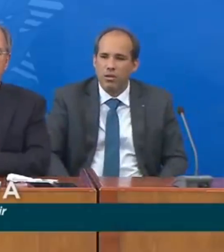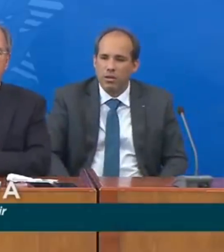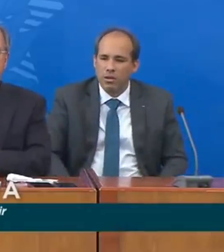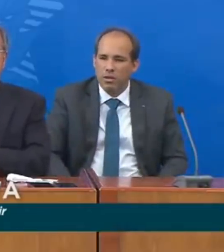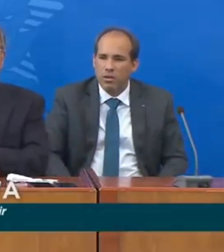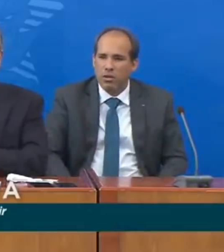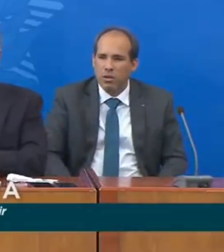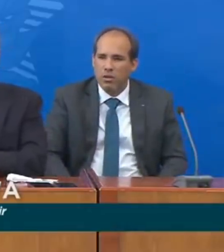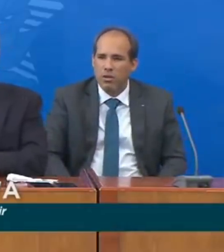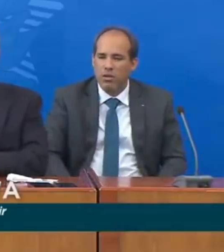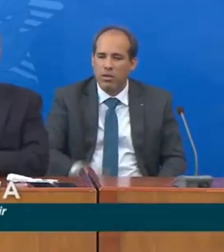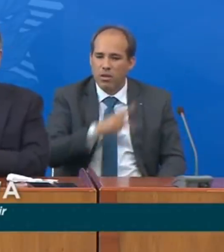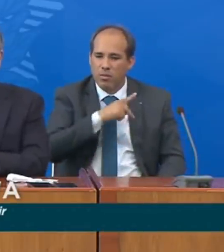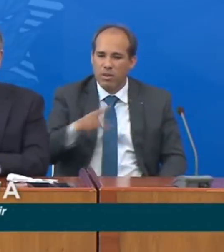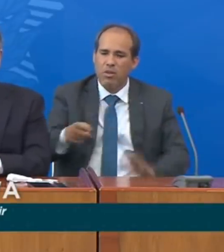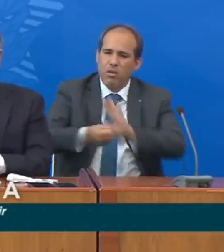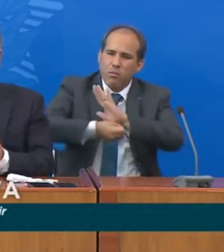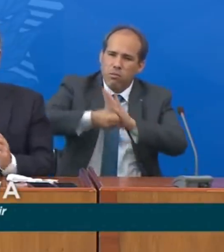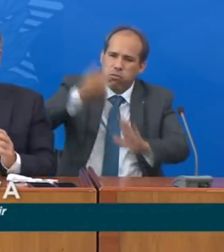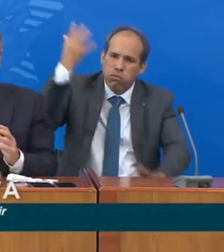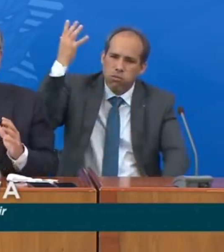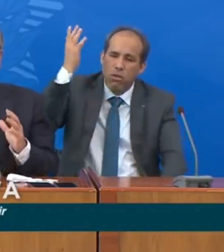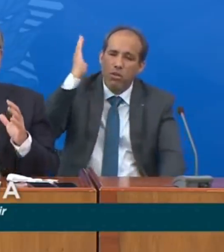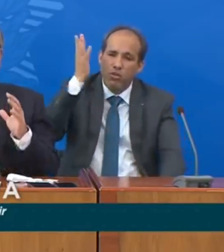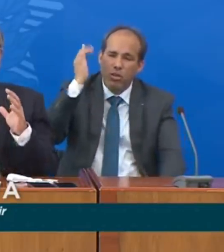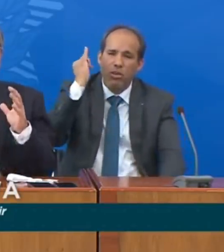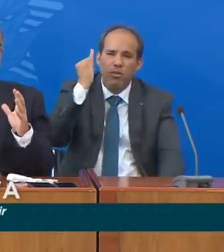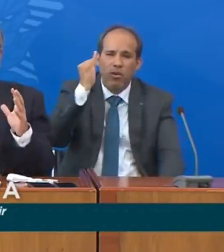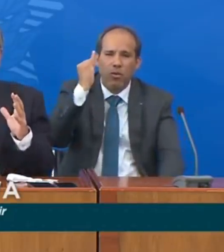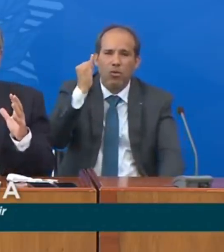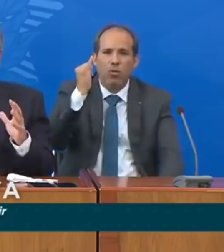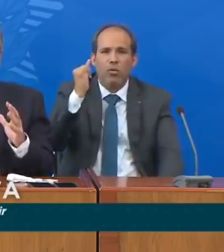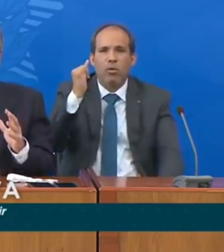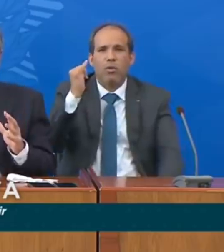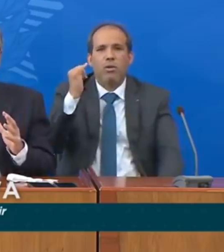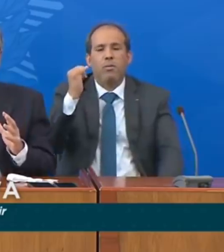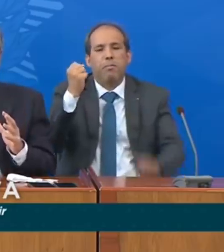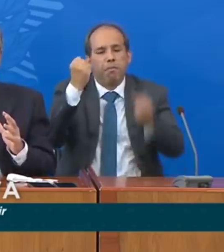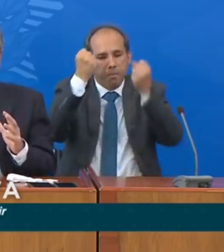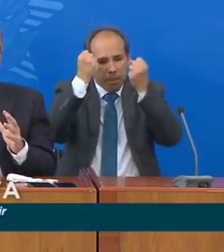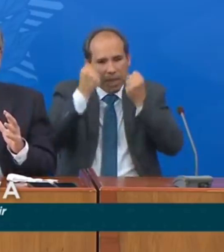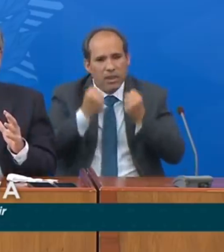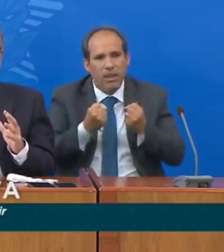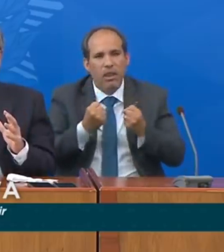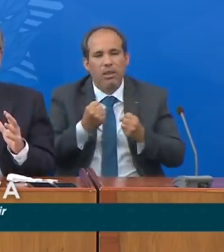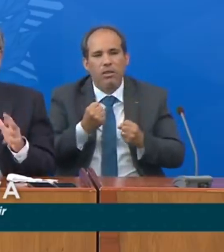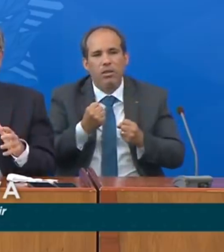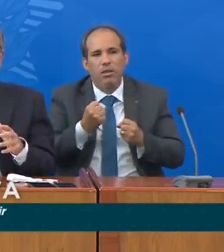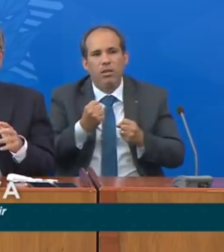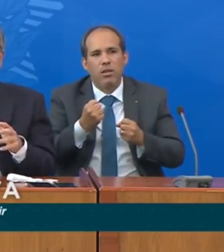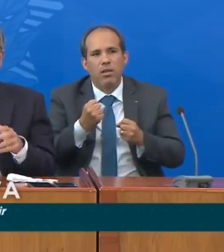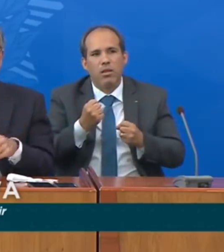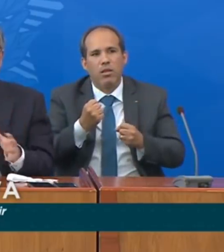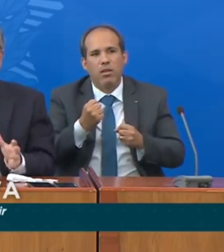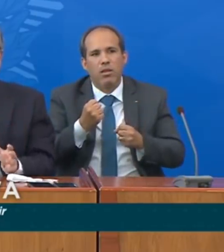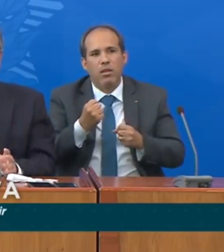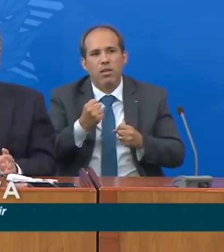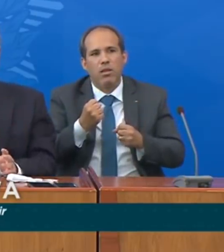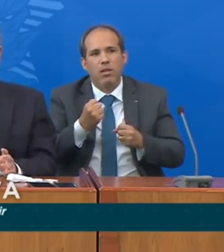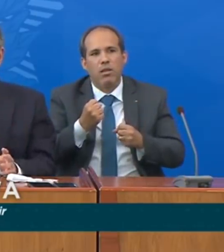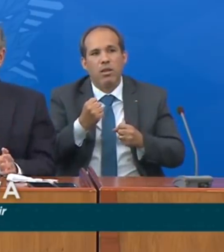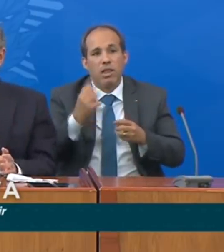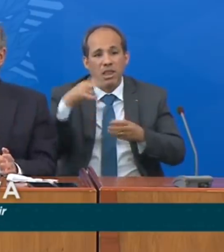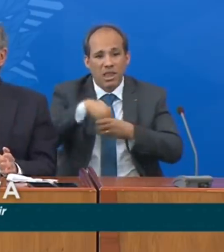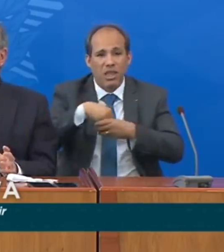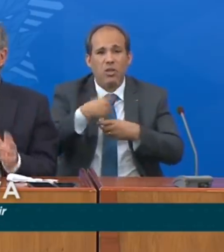tem diversas vezes se referido justamente a esse peso do Estado sobre a formação de preço